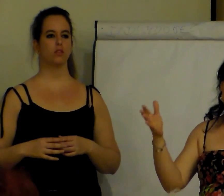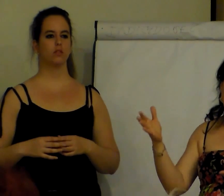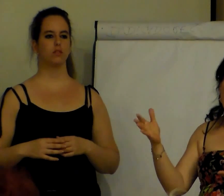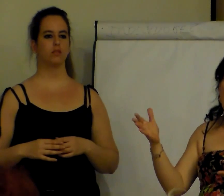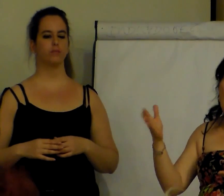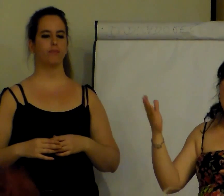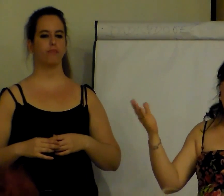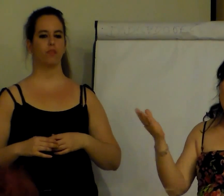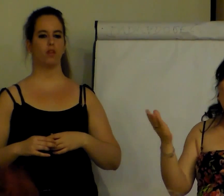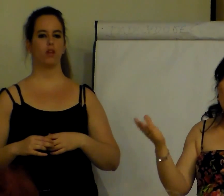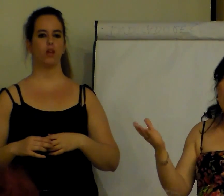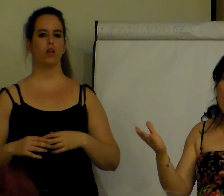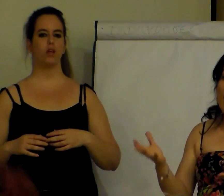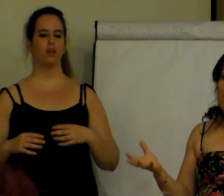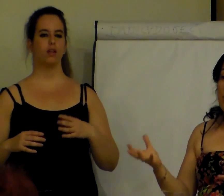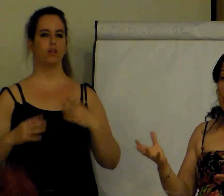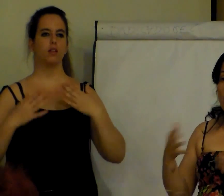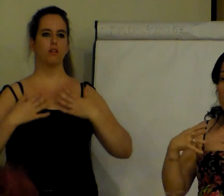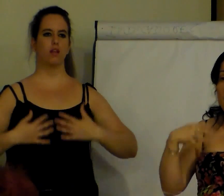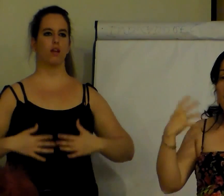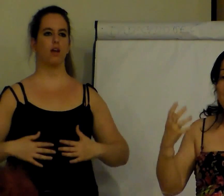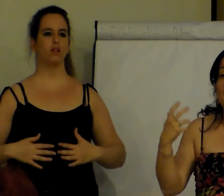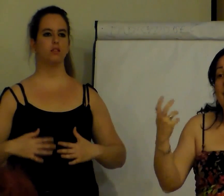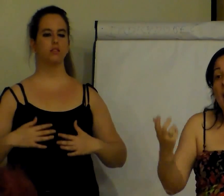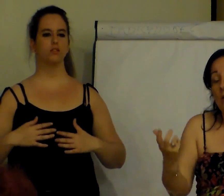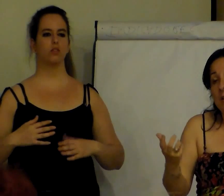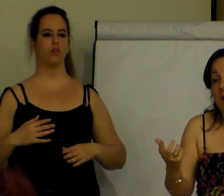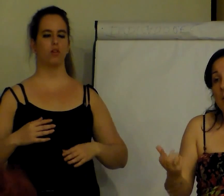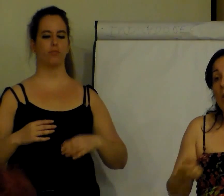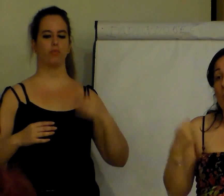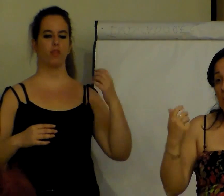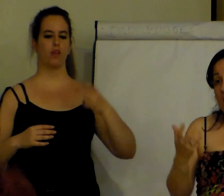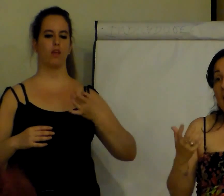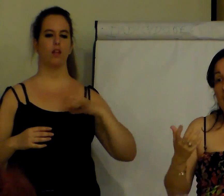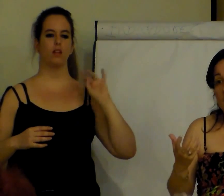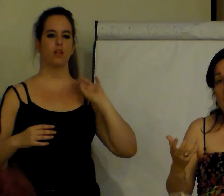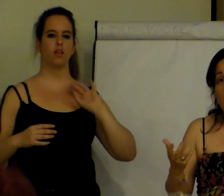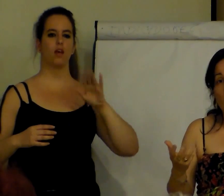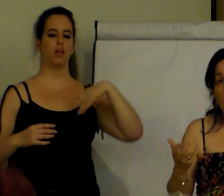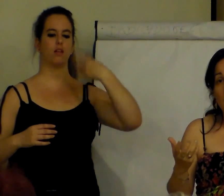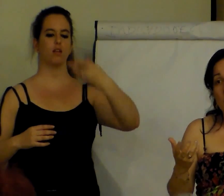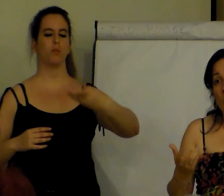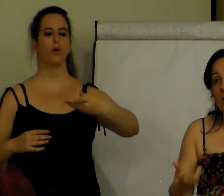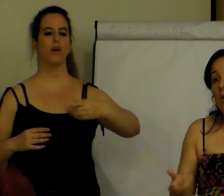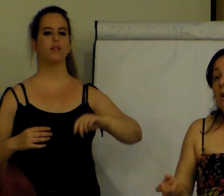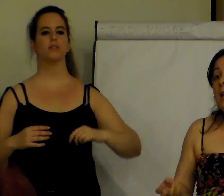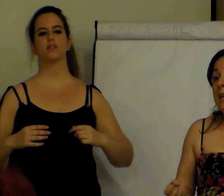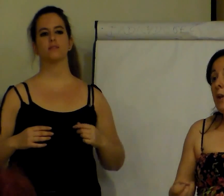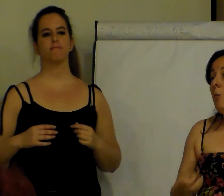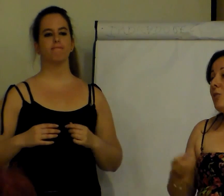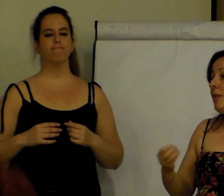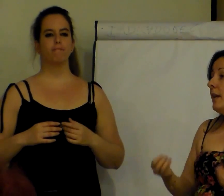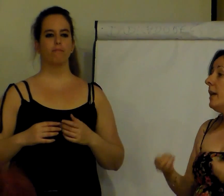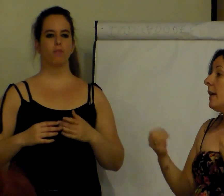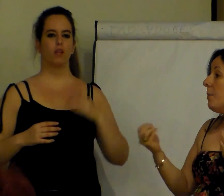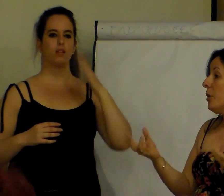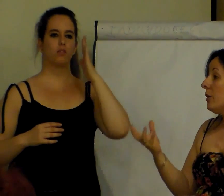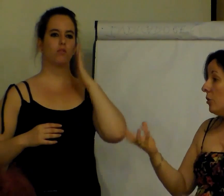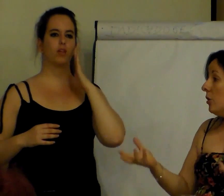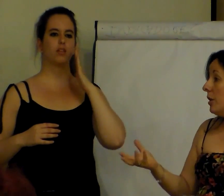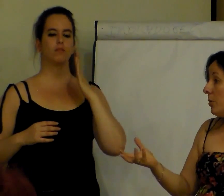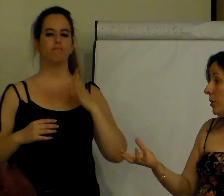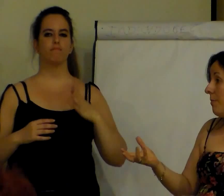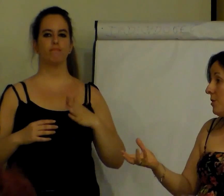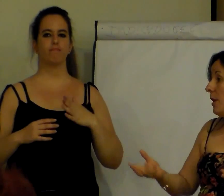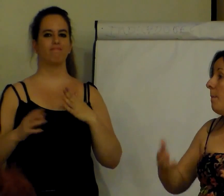que al otro día no se haya reseteado el cerebro como se tiene que resetear durante el sueño y como se tienen que